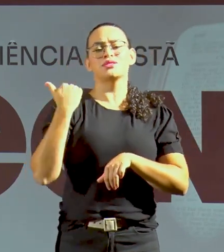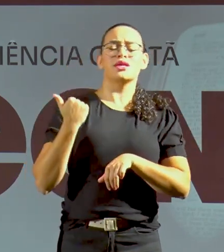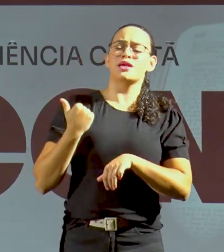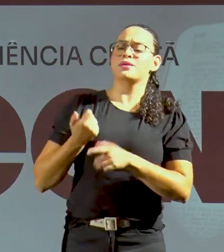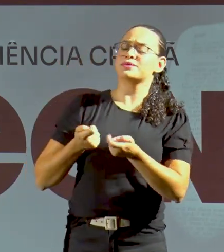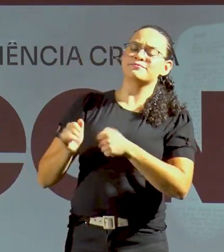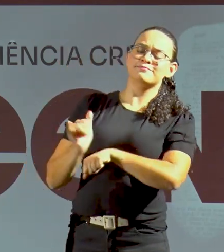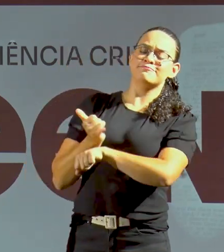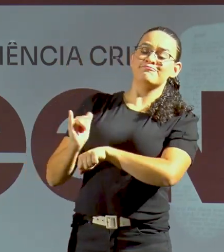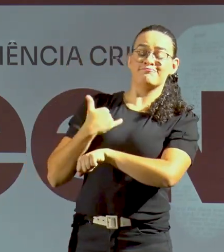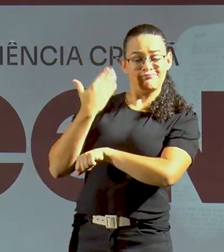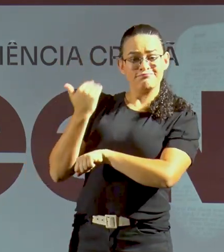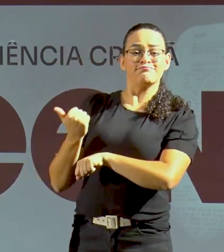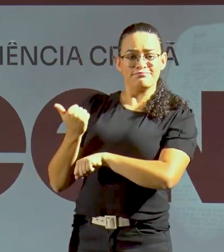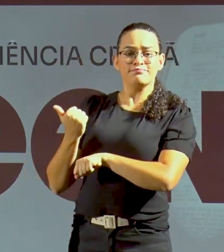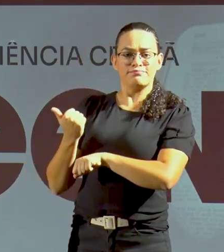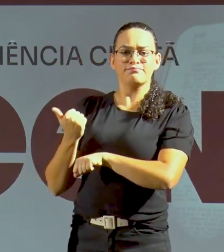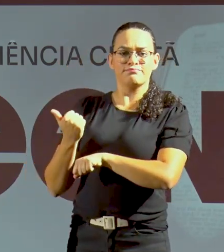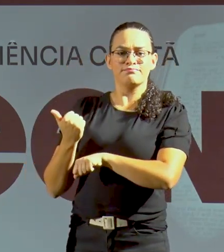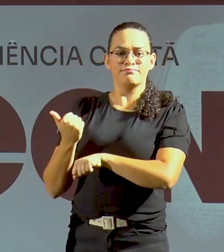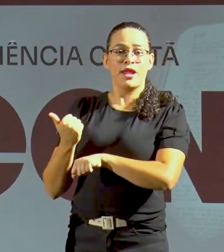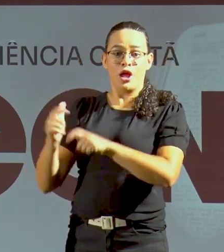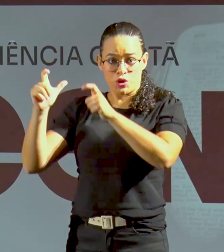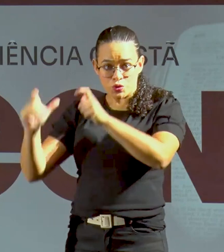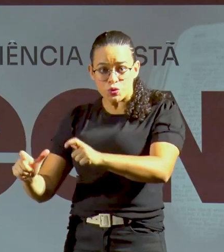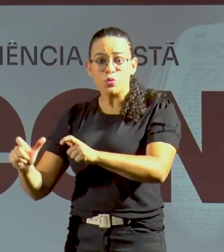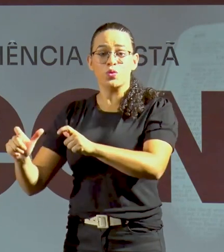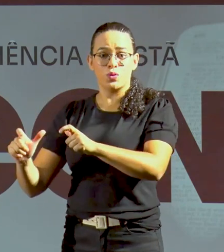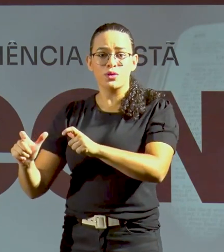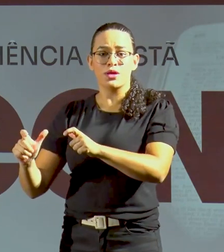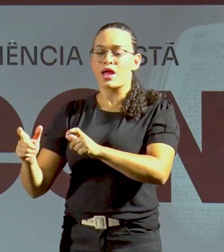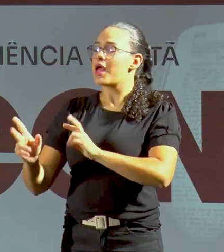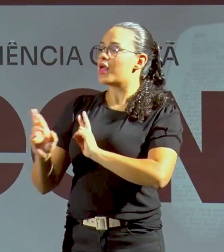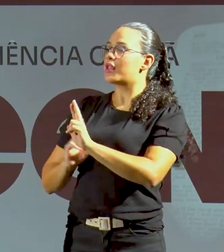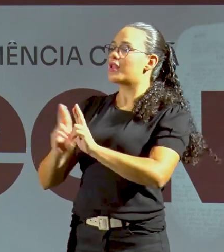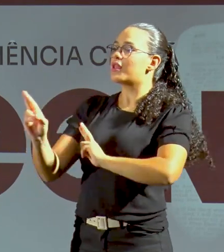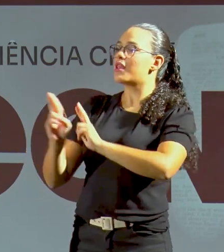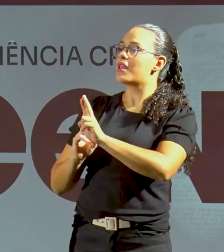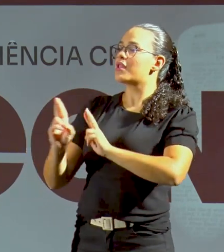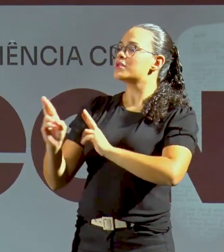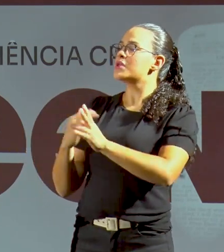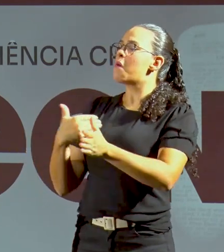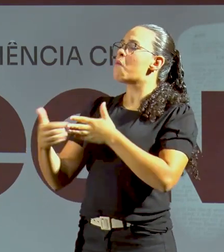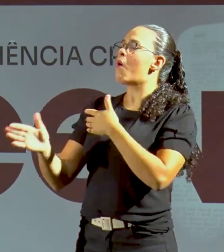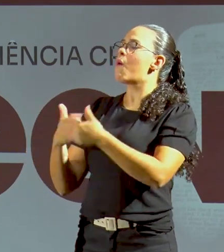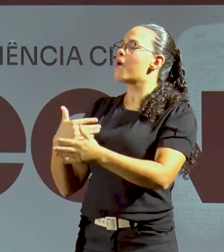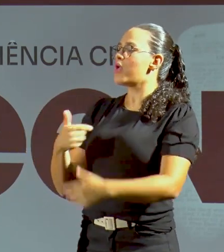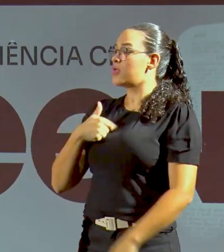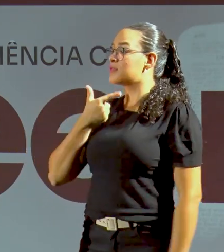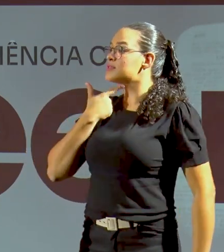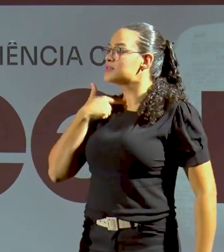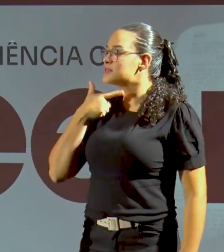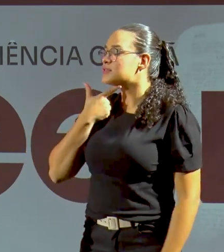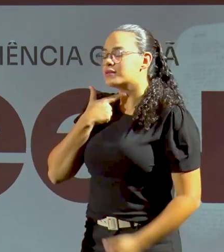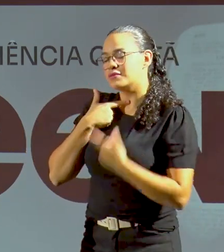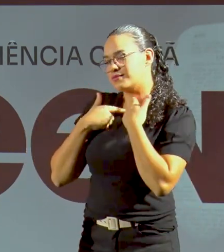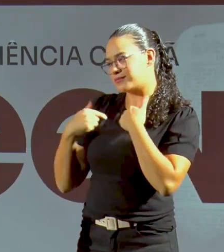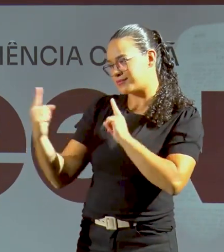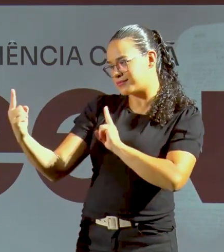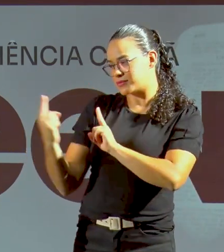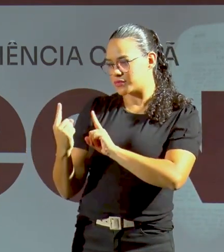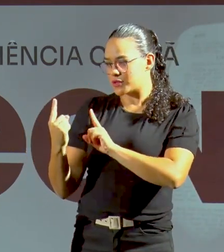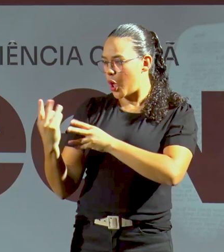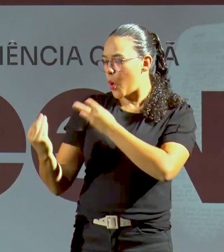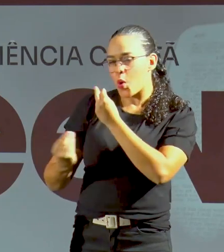entendo Moabe é o lugar aonde eu me relaciono com quem eu desejo quando eu desejo